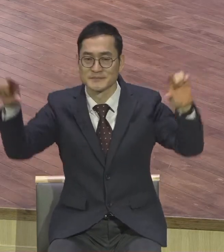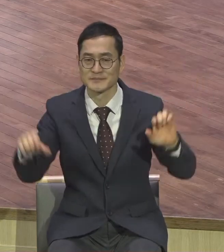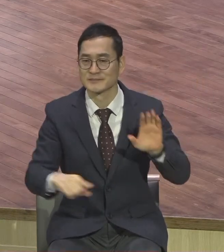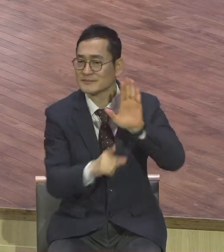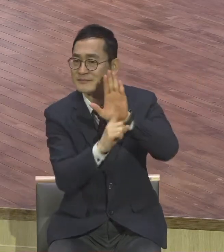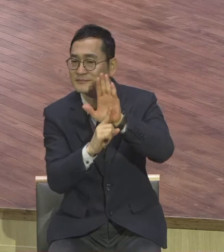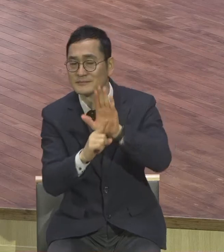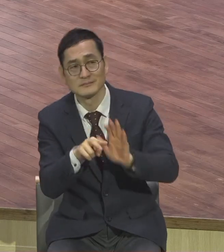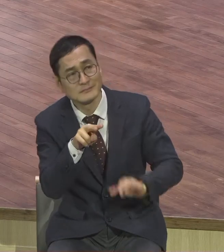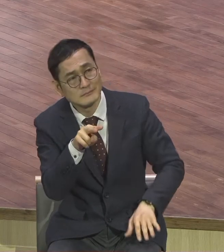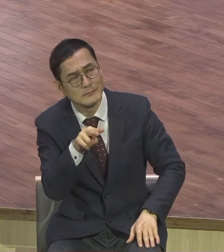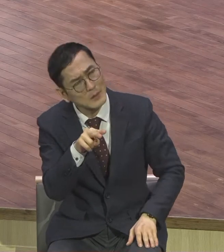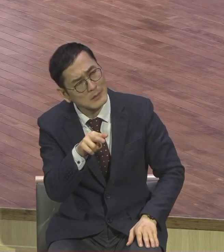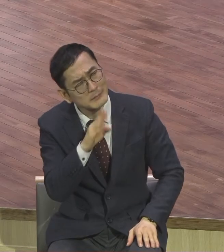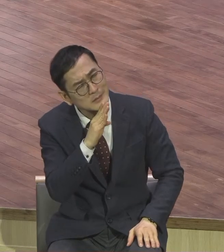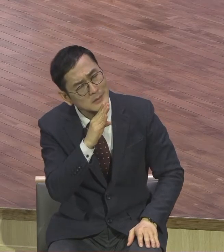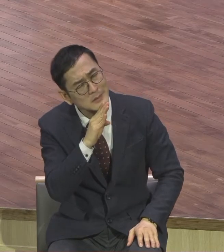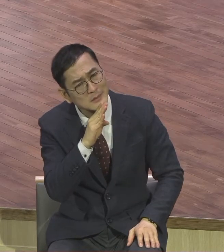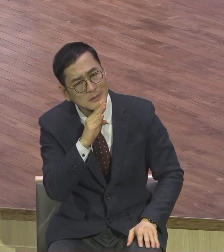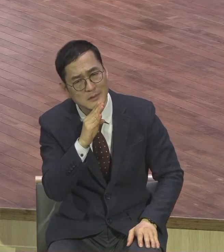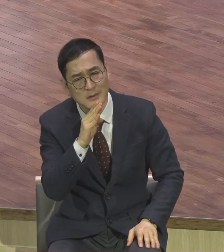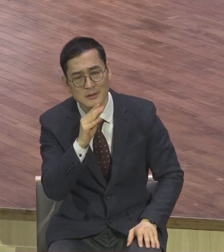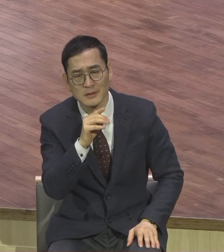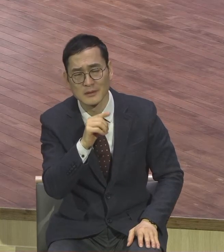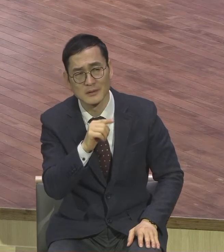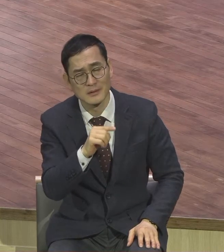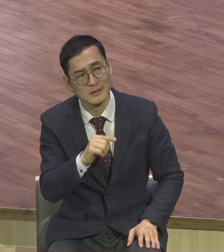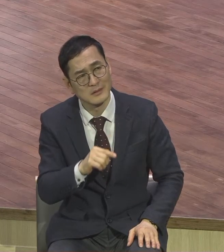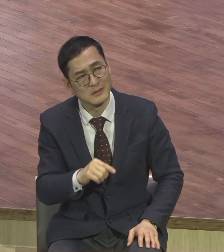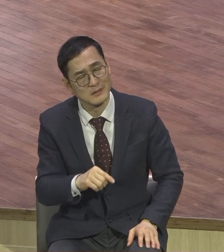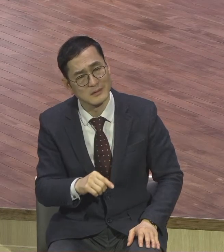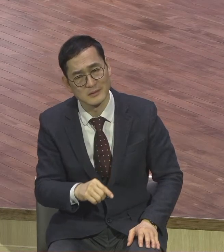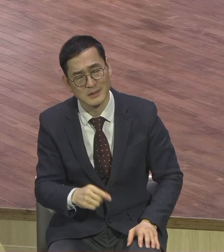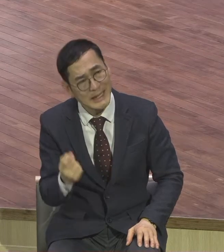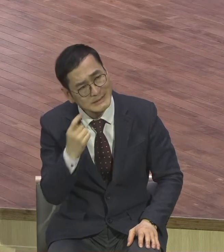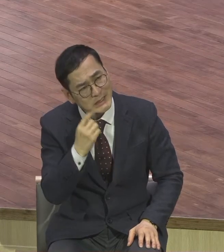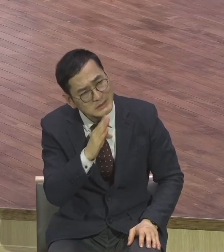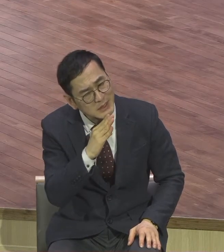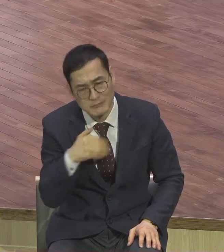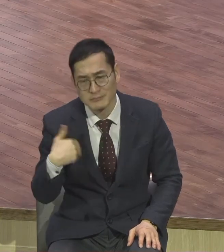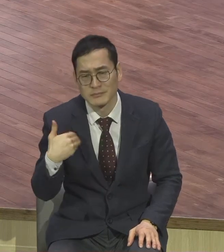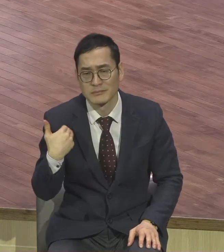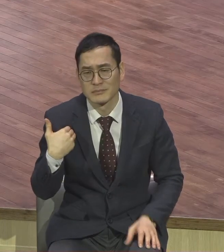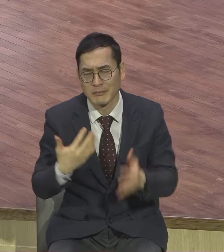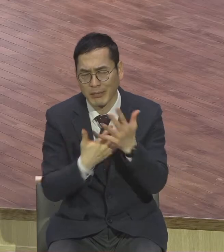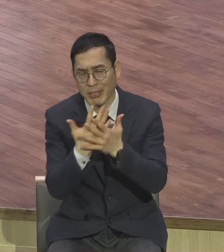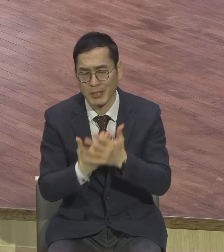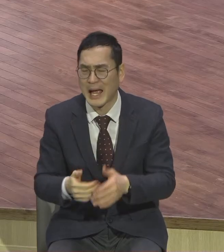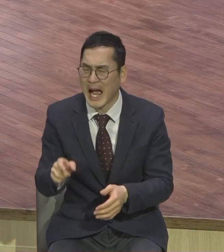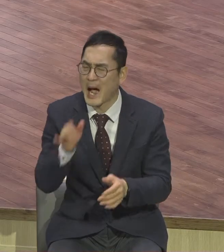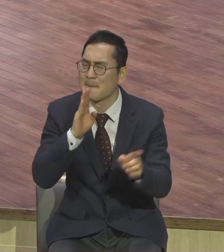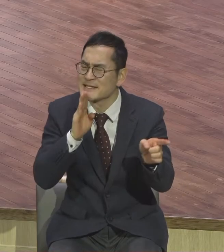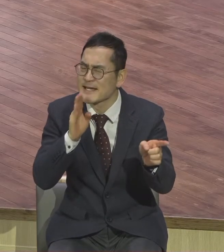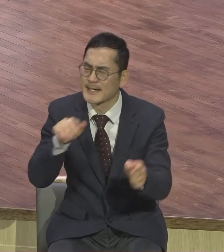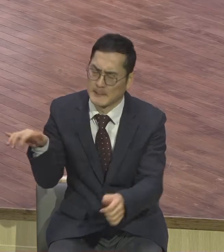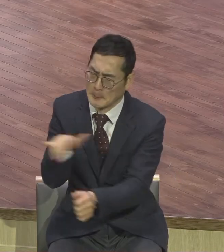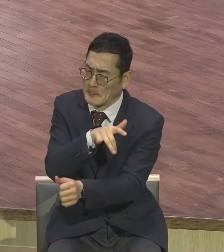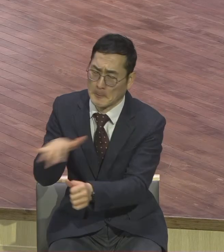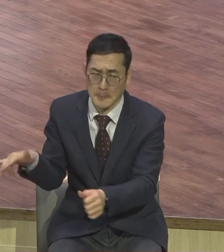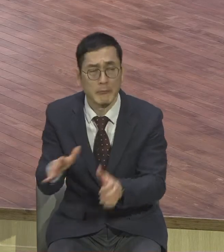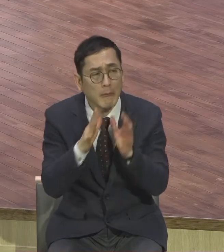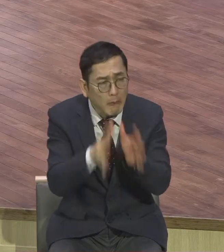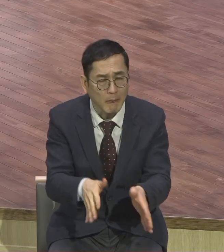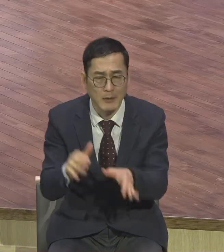교회 이렇게 활동을 하고 있어요. 전능신교가 신천지가 추수꾼 전략을 쓰고 있는데